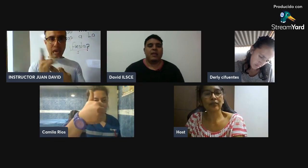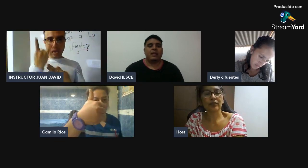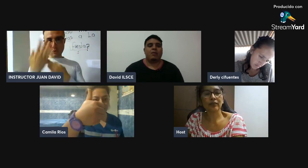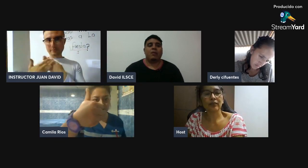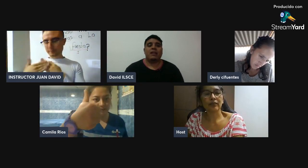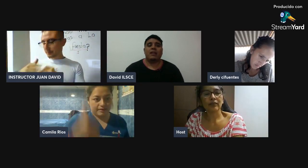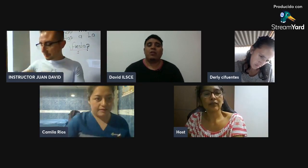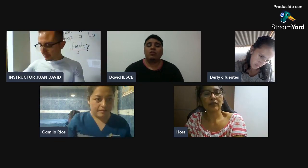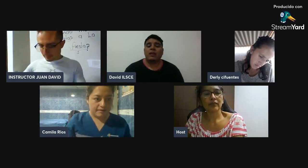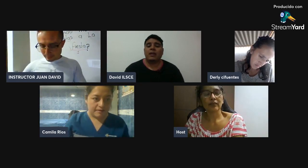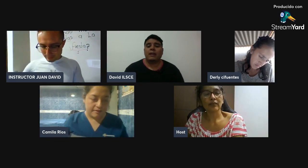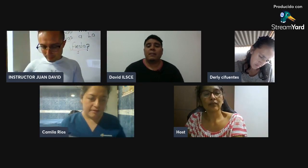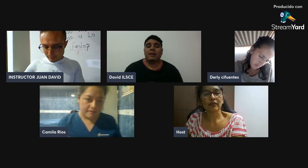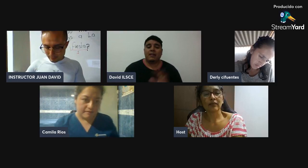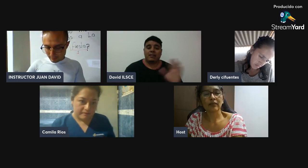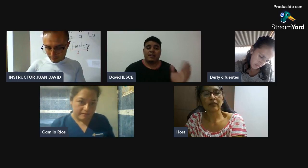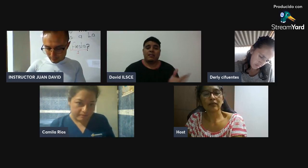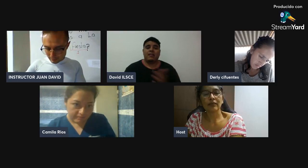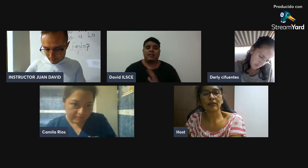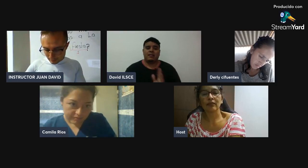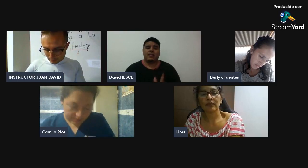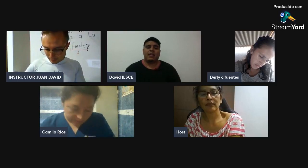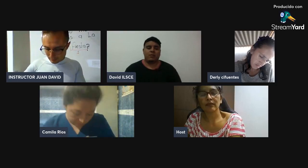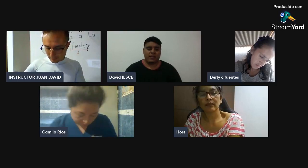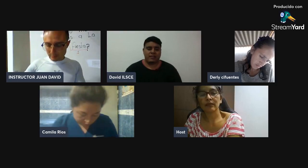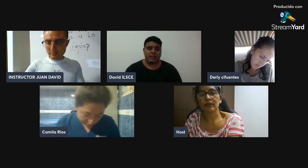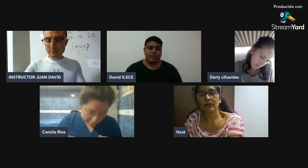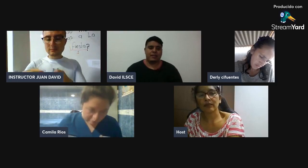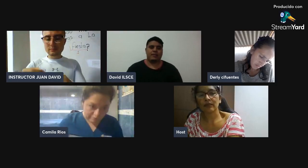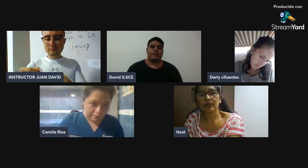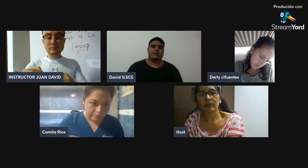cualquier cosa me avisan si necesitan alguna seña